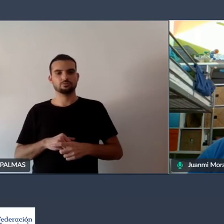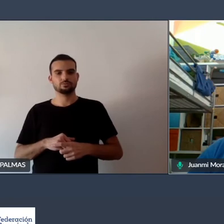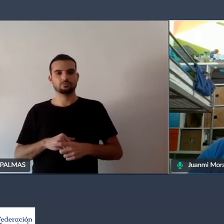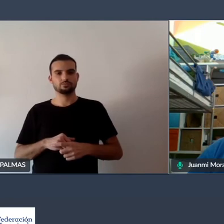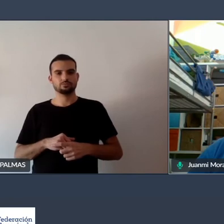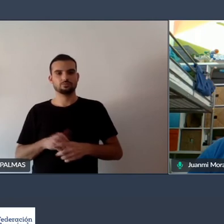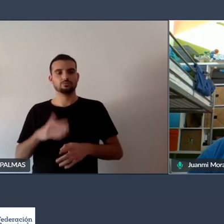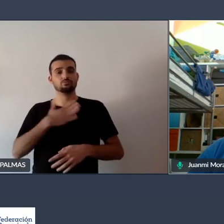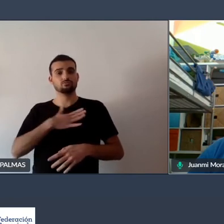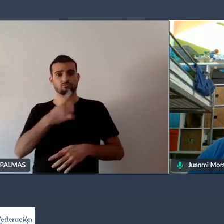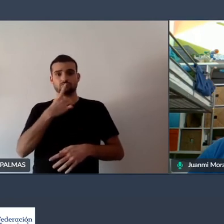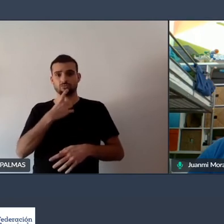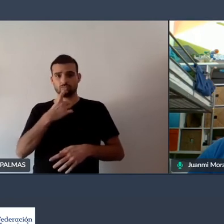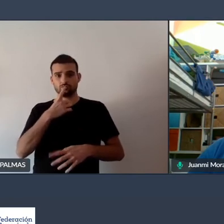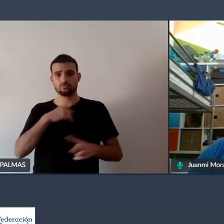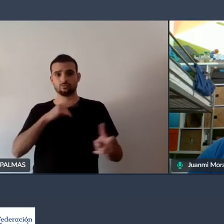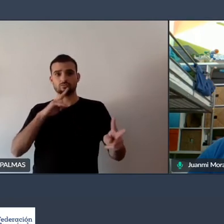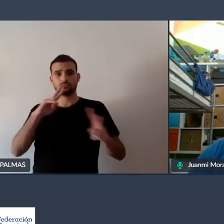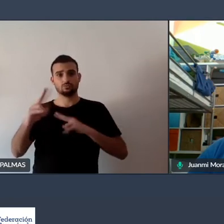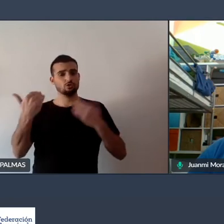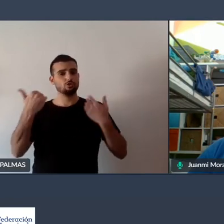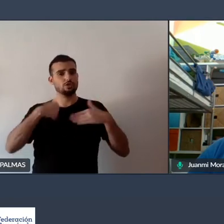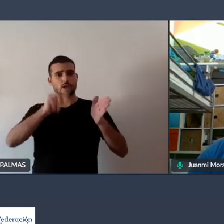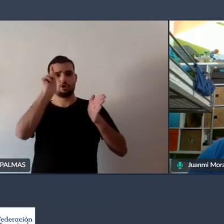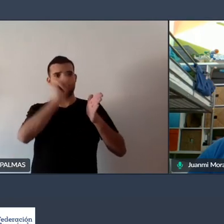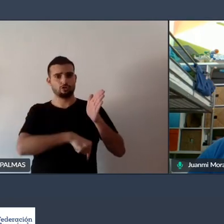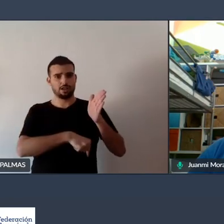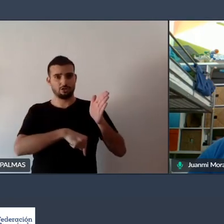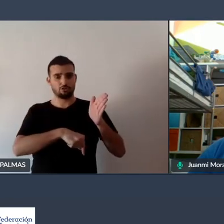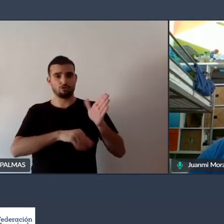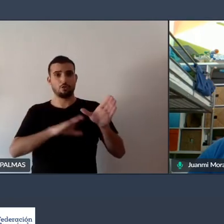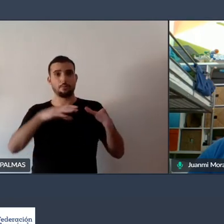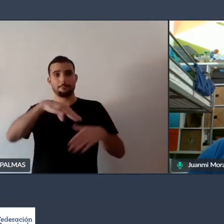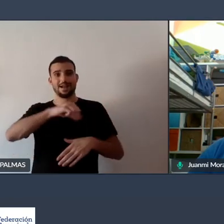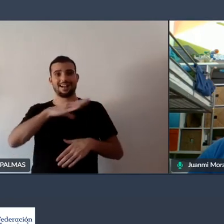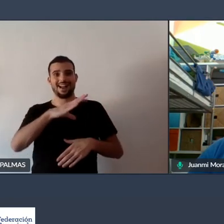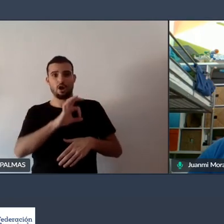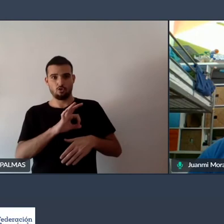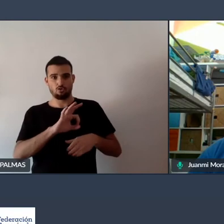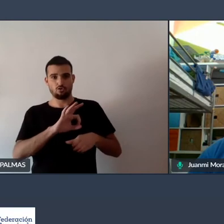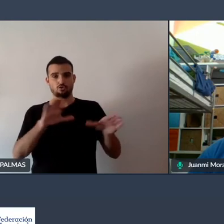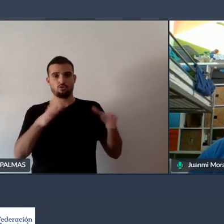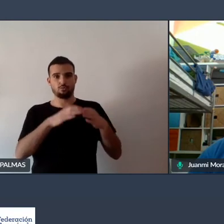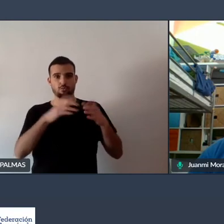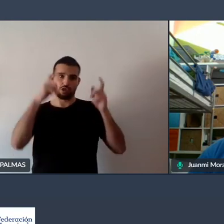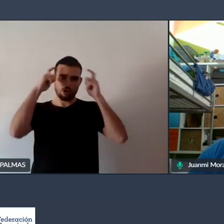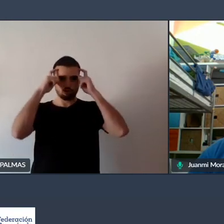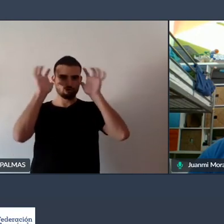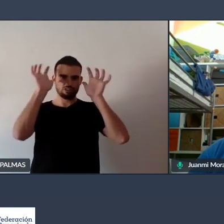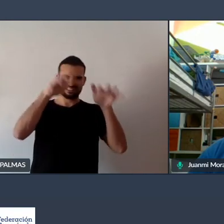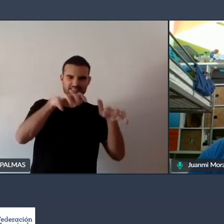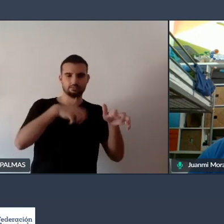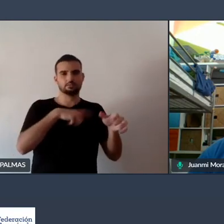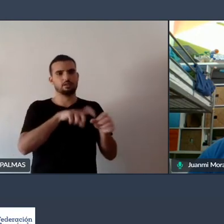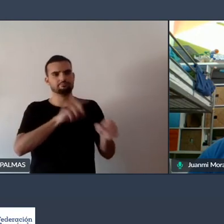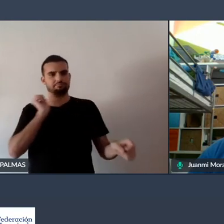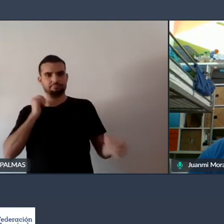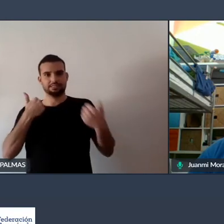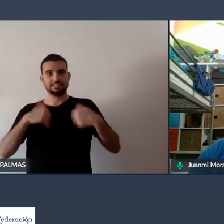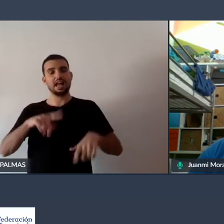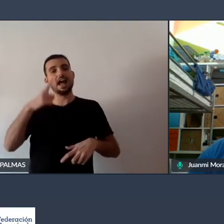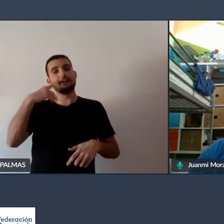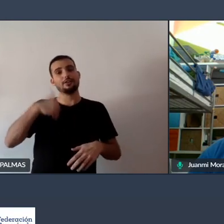No, yo he acabado contrato ya con Macao y ahora estamos esperando a ver cuál es la siguiente aventura.